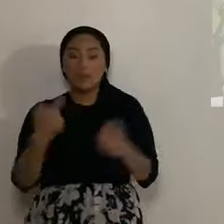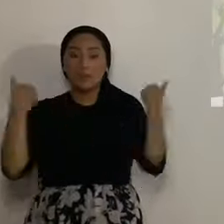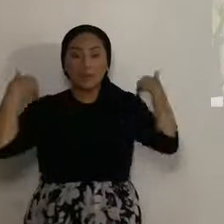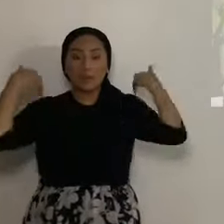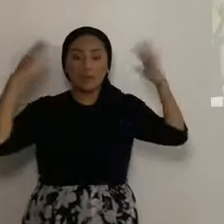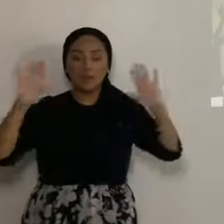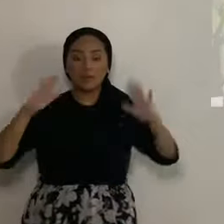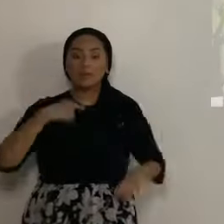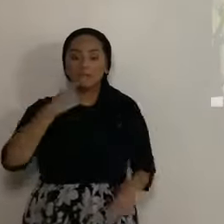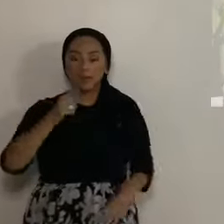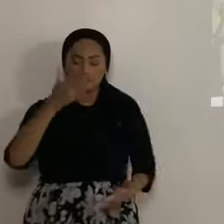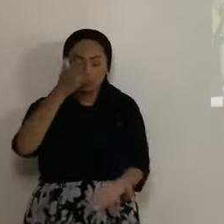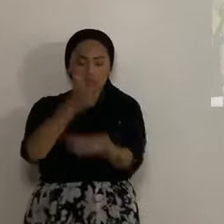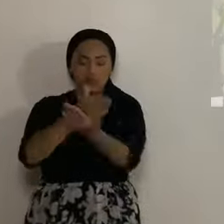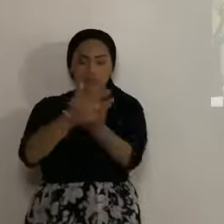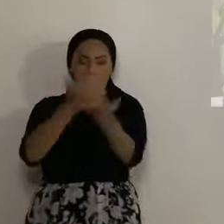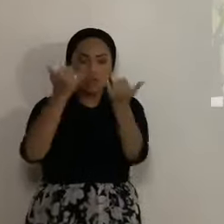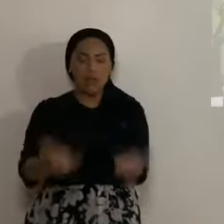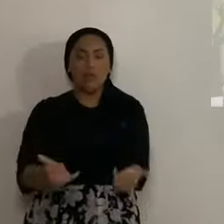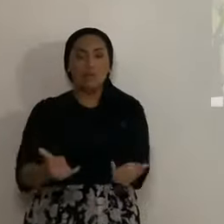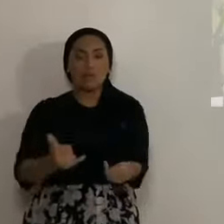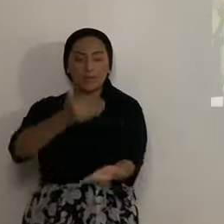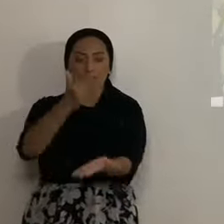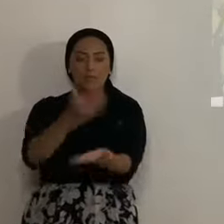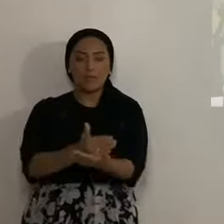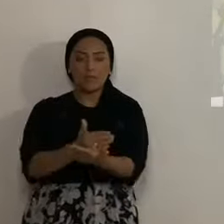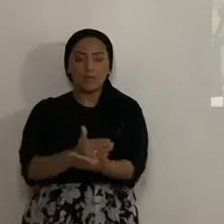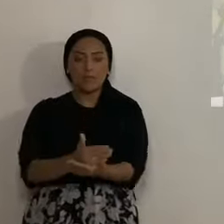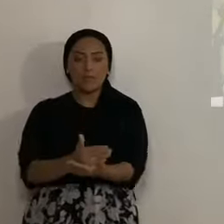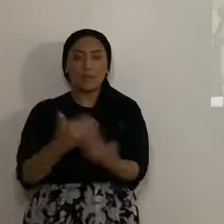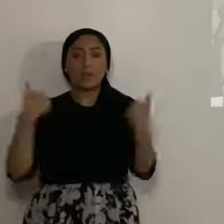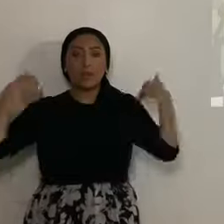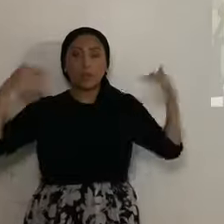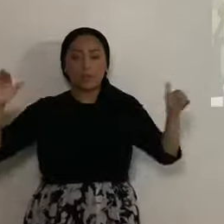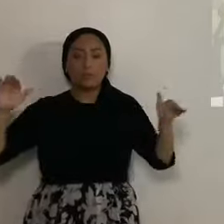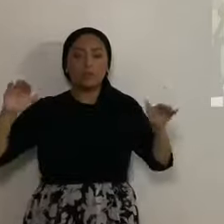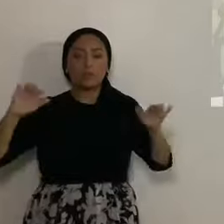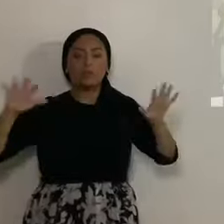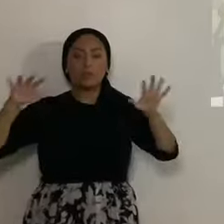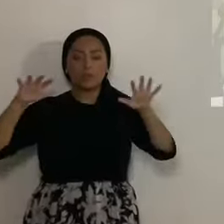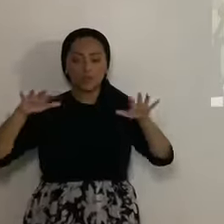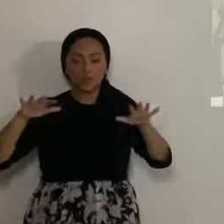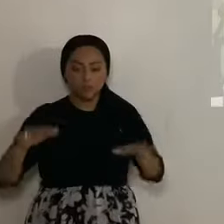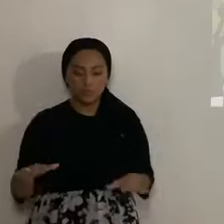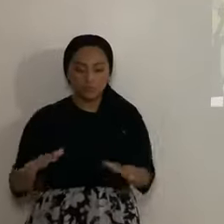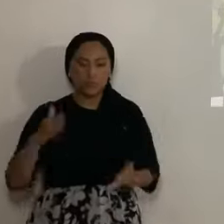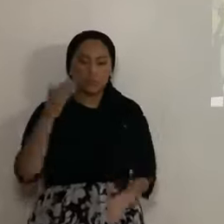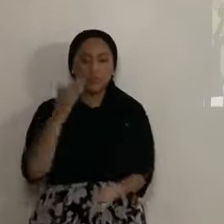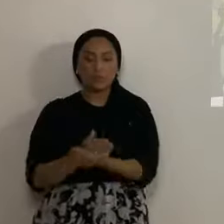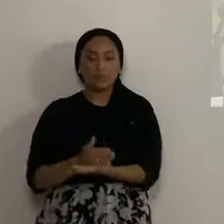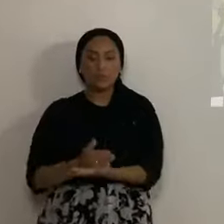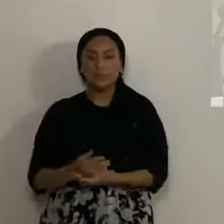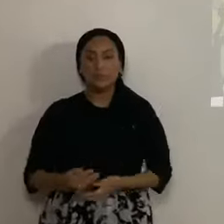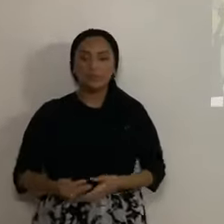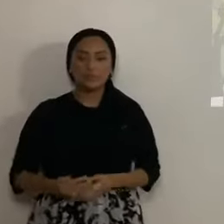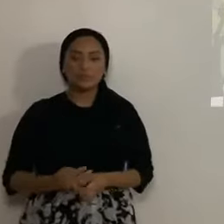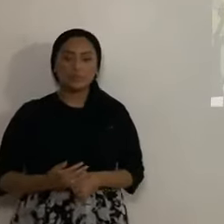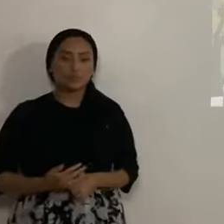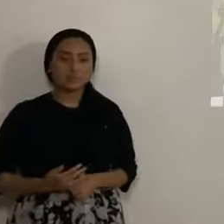destruía al pueblo, basta ahora, detén tu mano, y el ángel de Yahweh estaba junto a la era de la una Jebuseo.